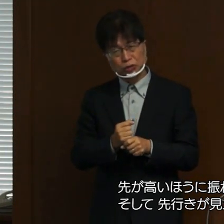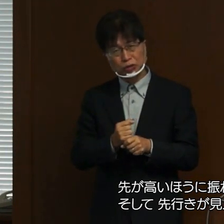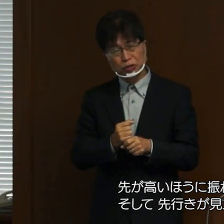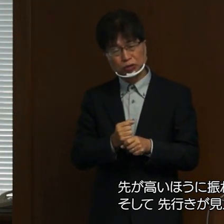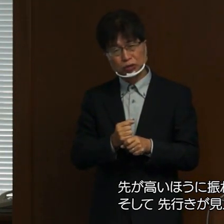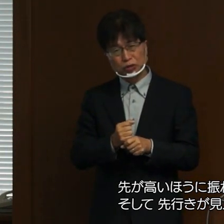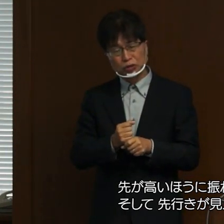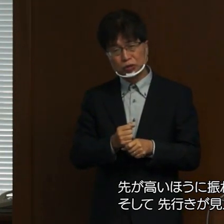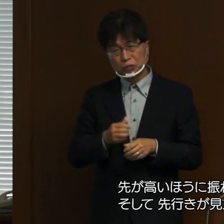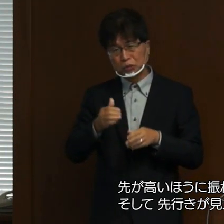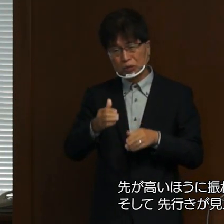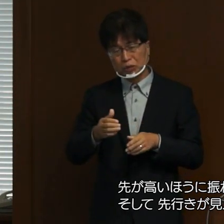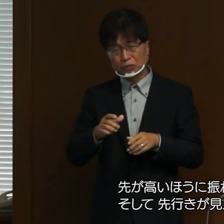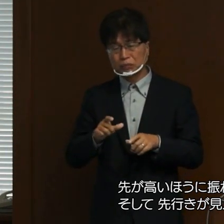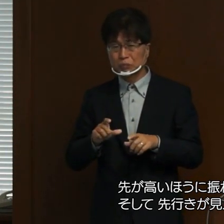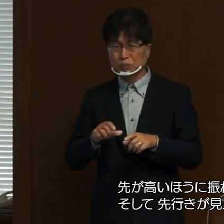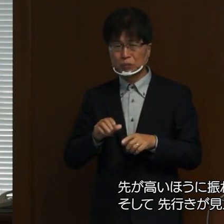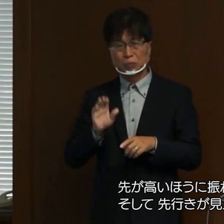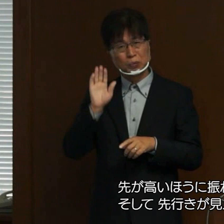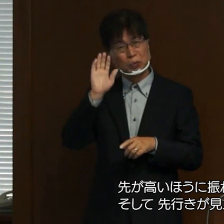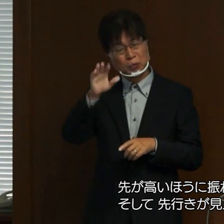高い方に触れるもんだ、そして、